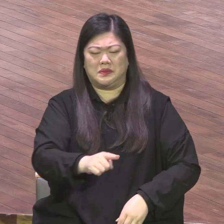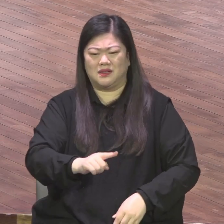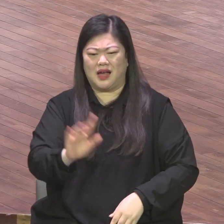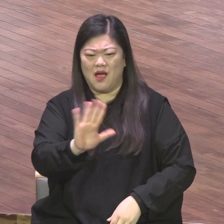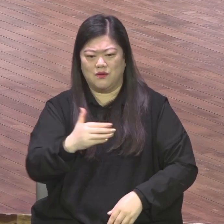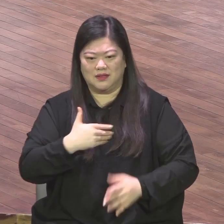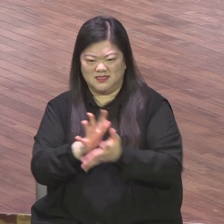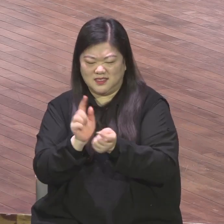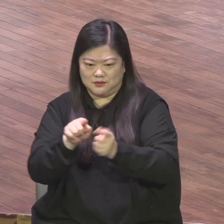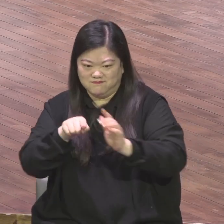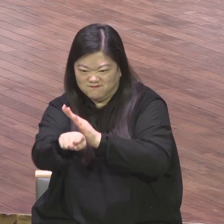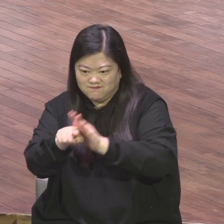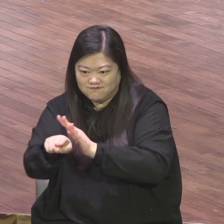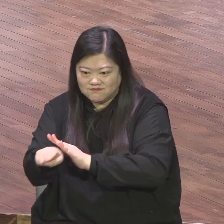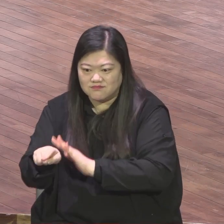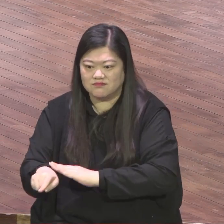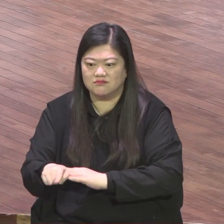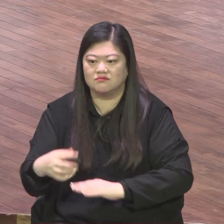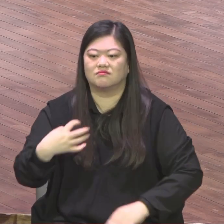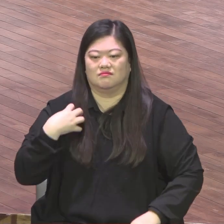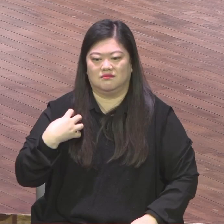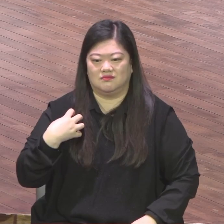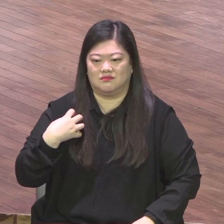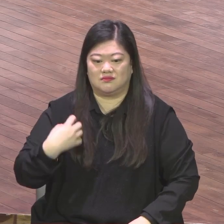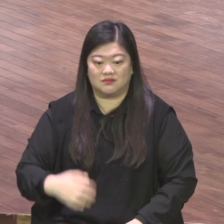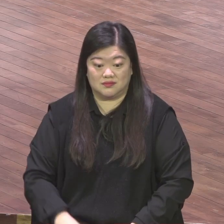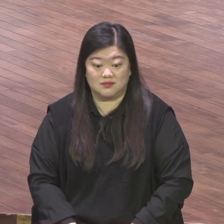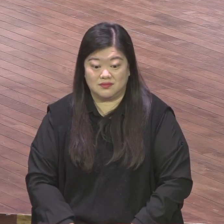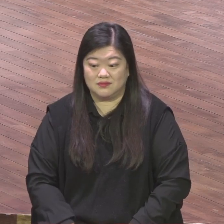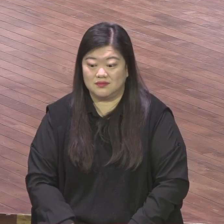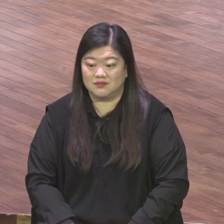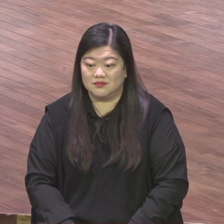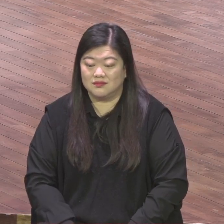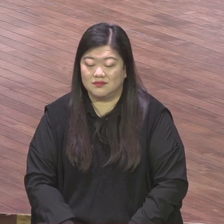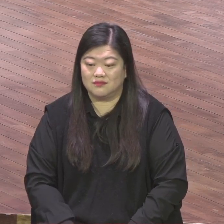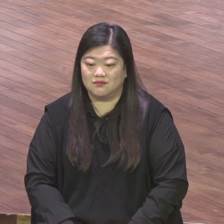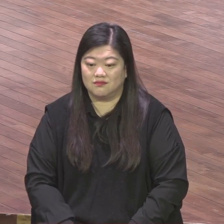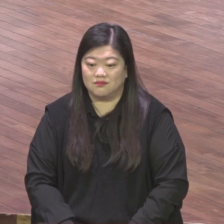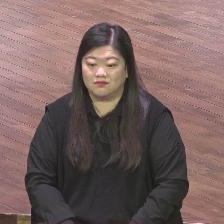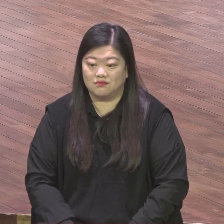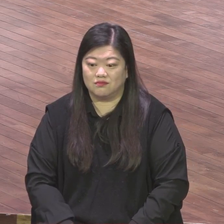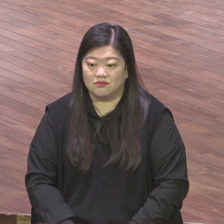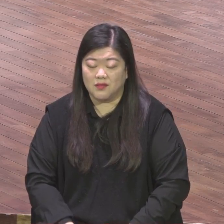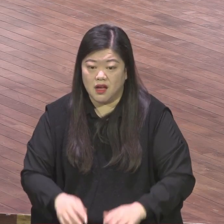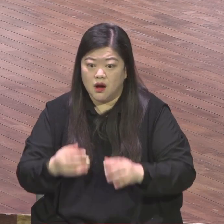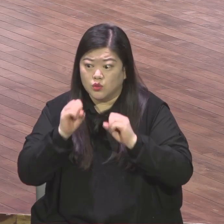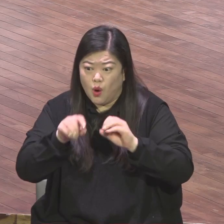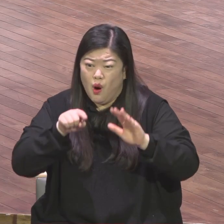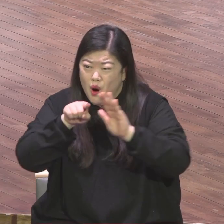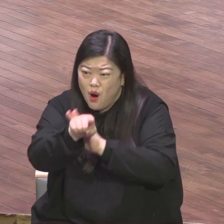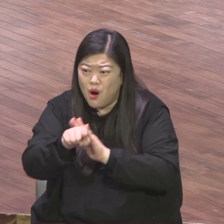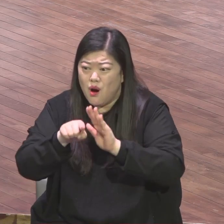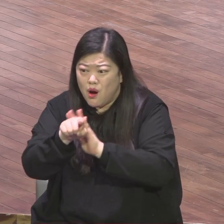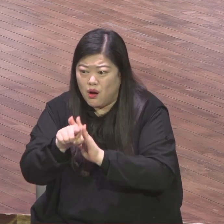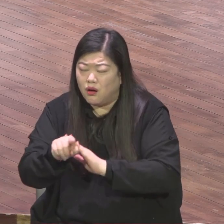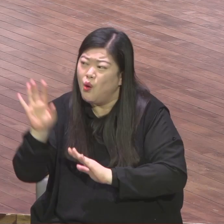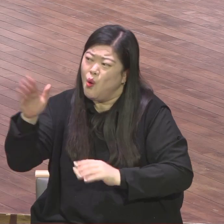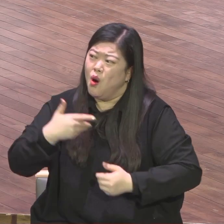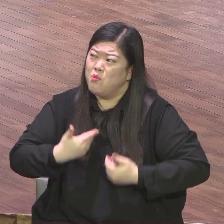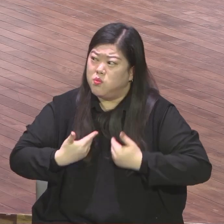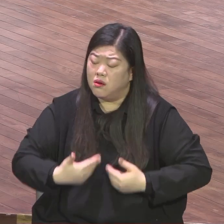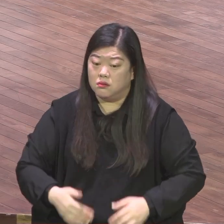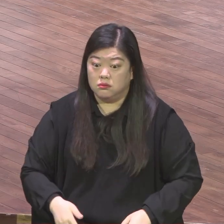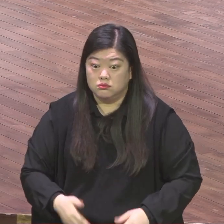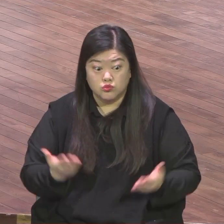내가지고 특별하게 이 전도 대원들 위에는 그럴 필요 없어요. 그냥 삶 평소 때 삶 속에서 언제 돌아날 시간이